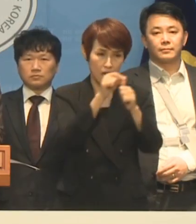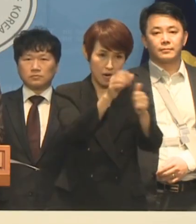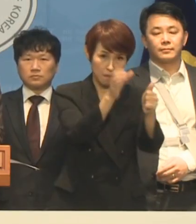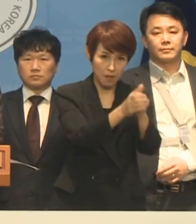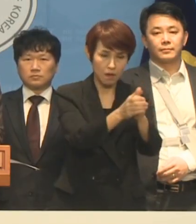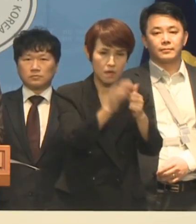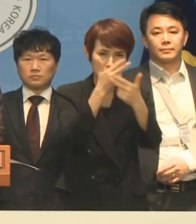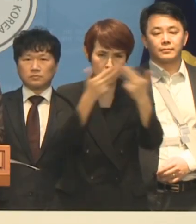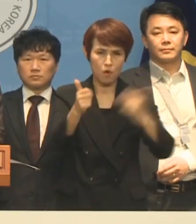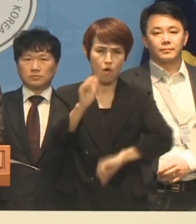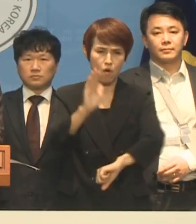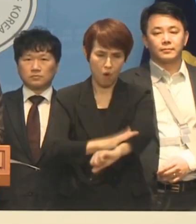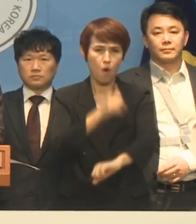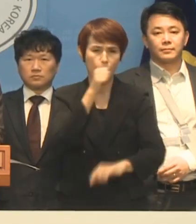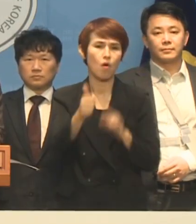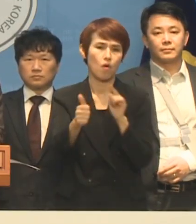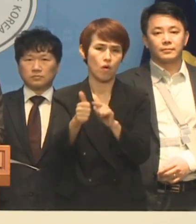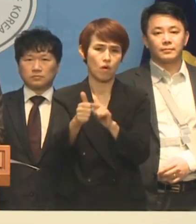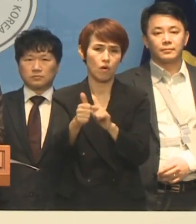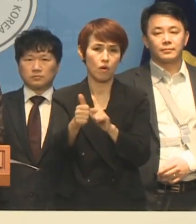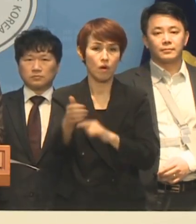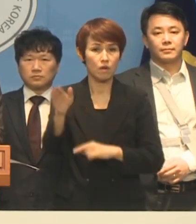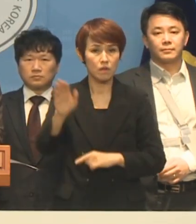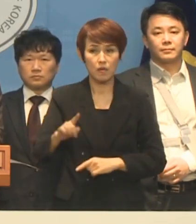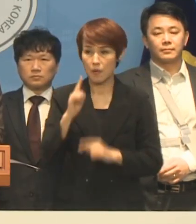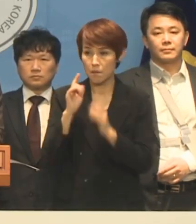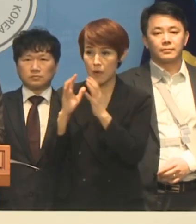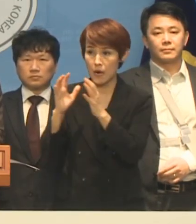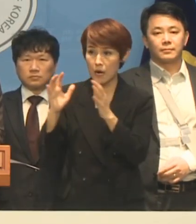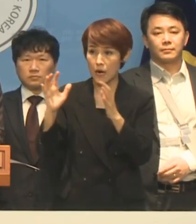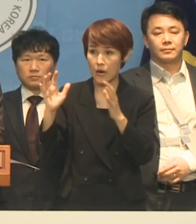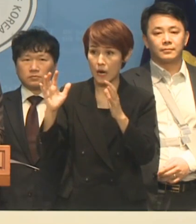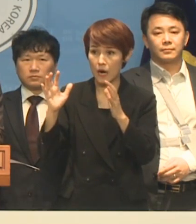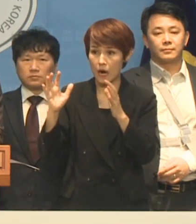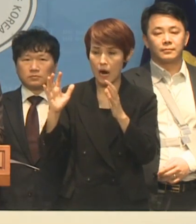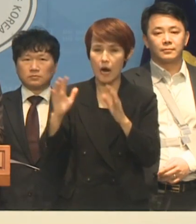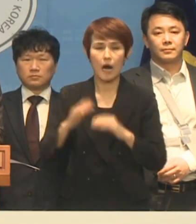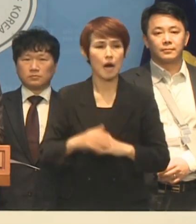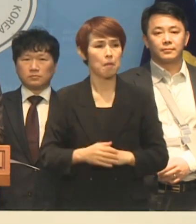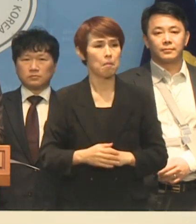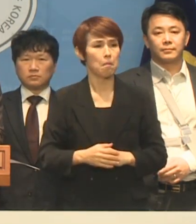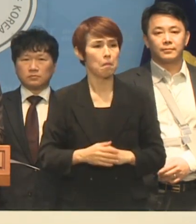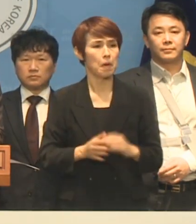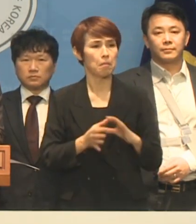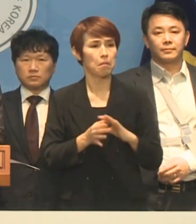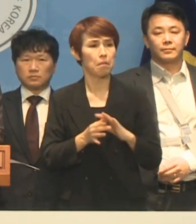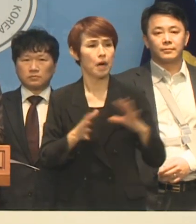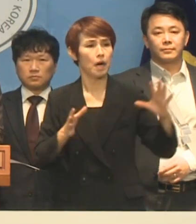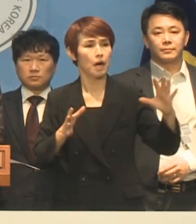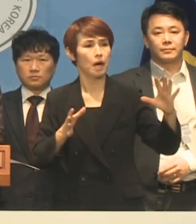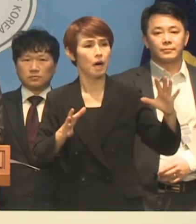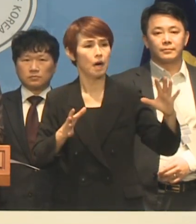책임이 있음에도 불구하고 논란이 커지자 마치 아무런 관계